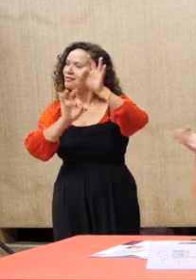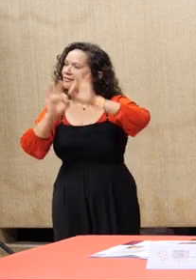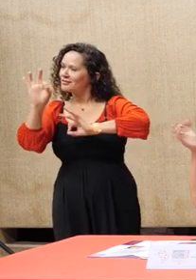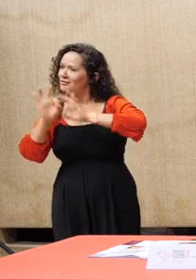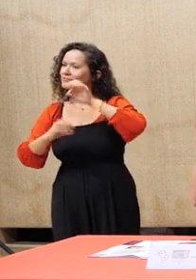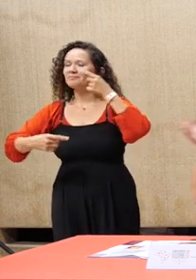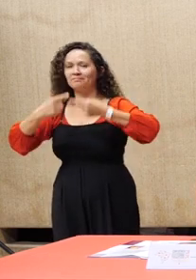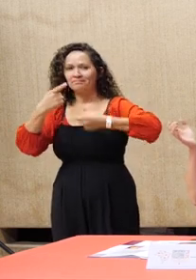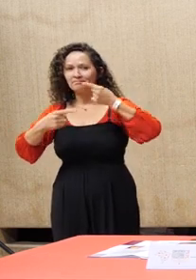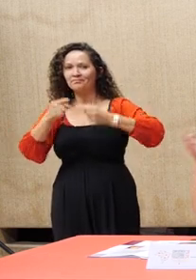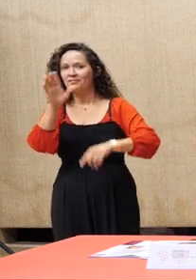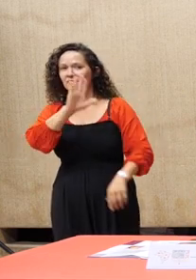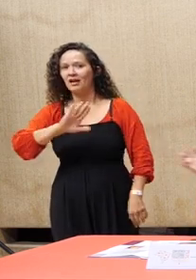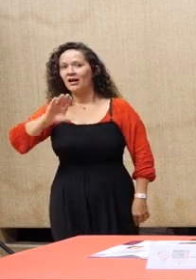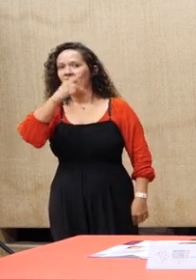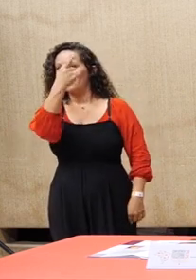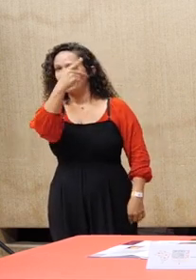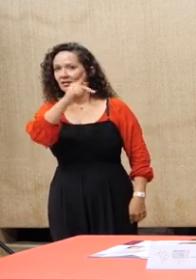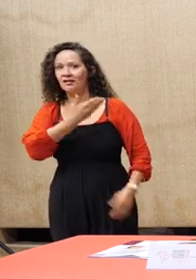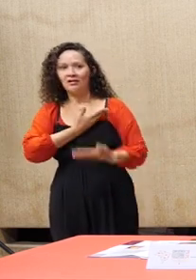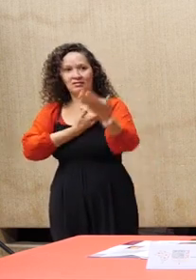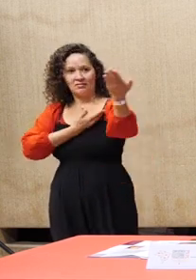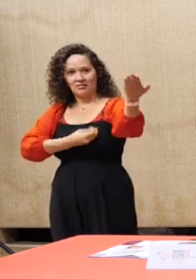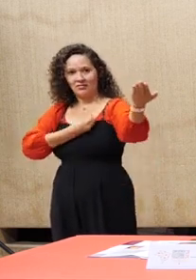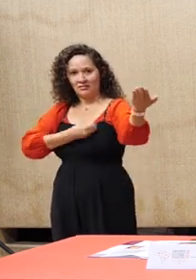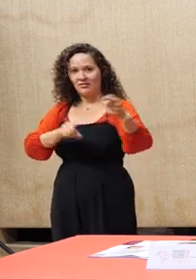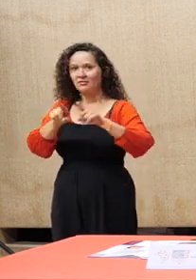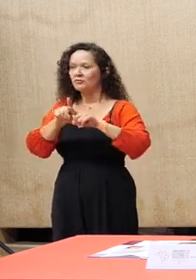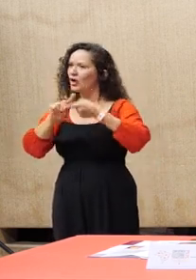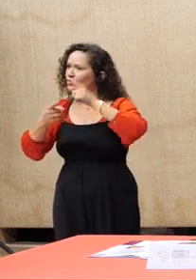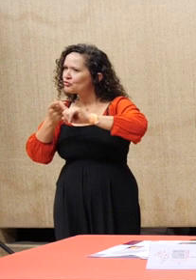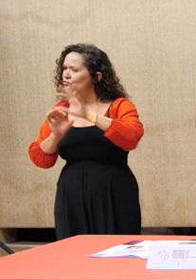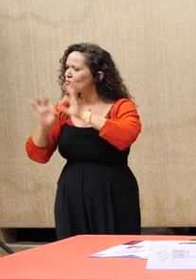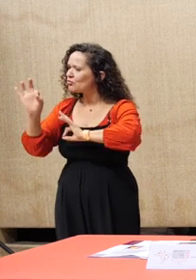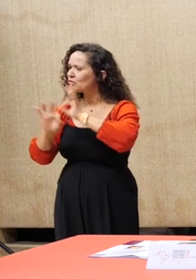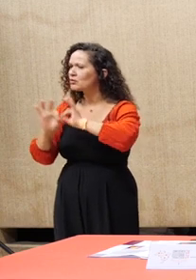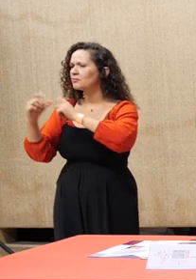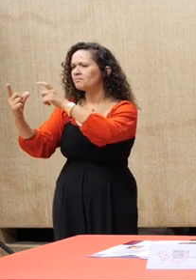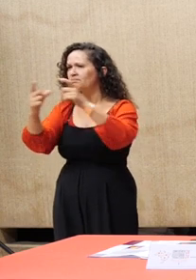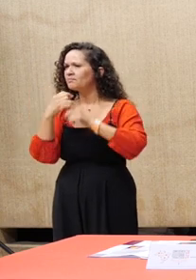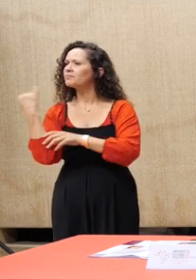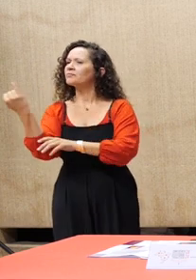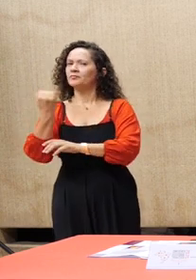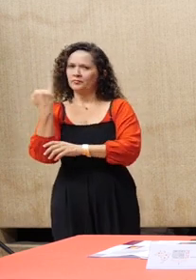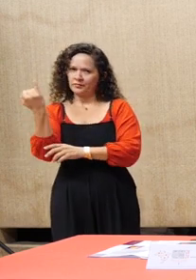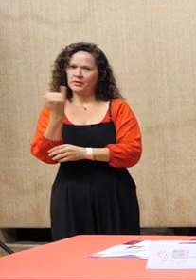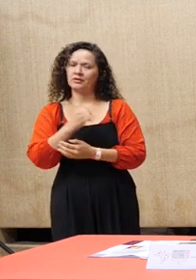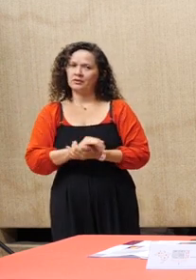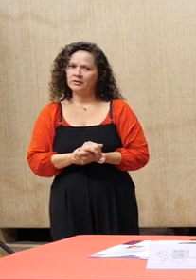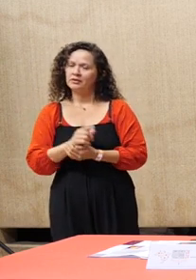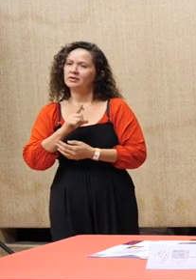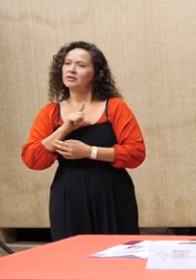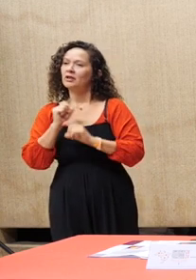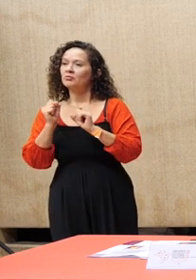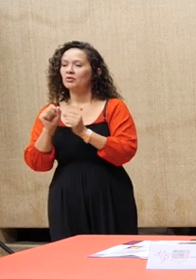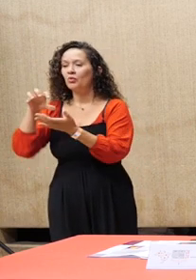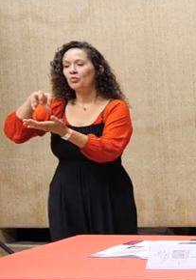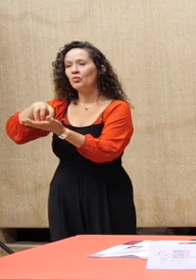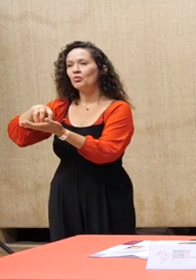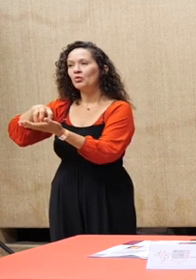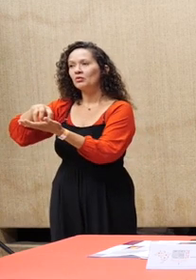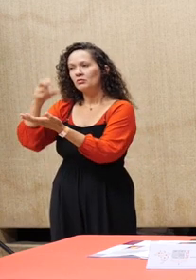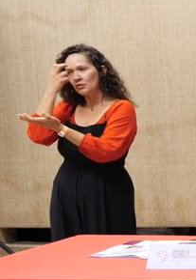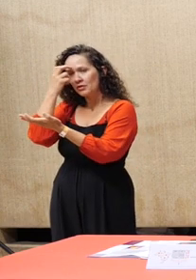sentido, né, no setorial, a companheira aqui presente também, articulando nesse espaço importante. Né, criamos um núcleo de análise